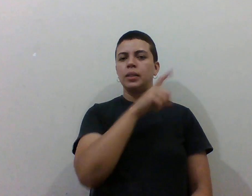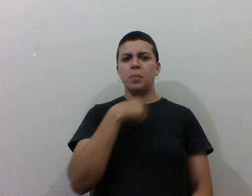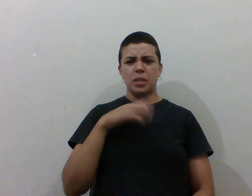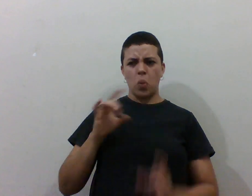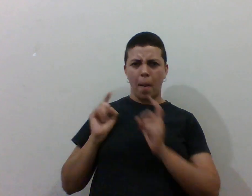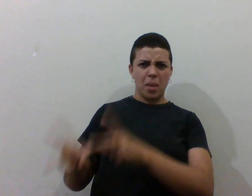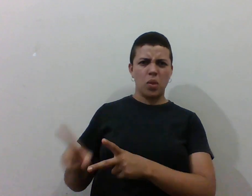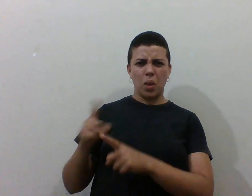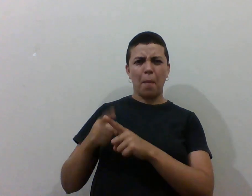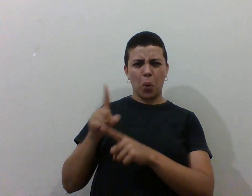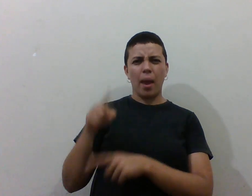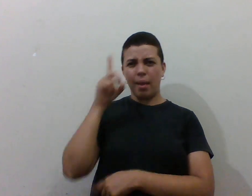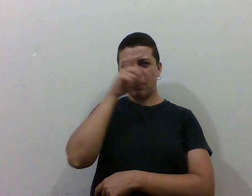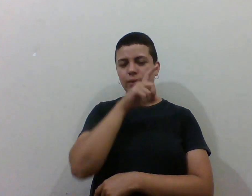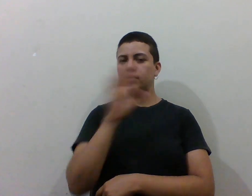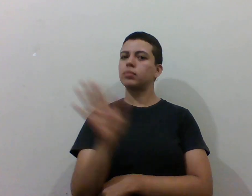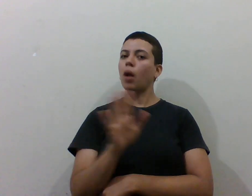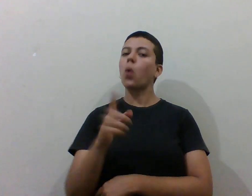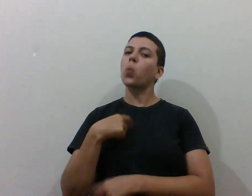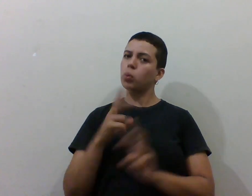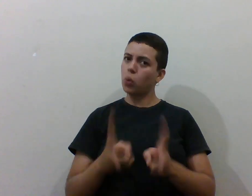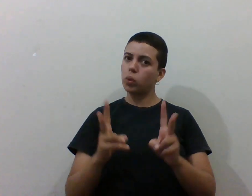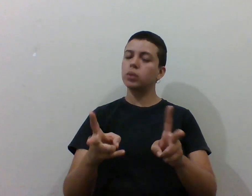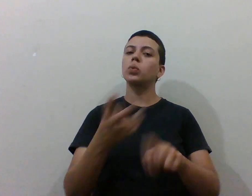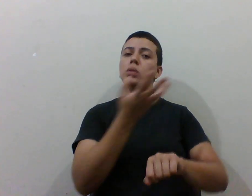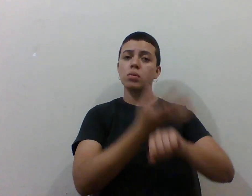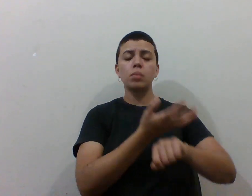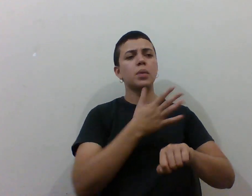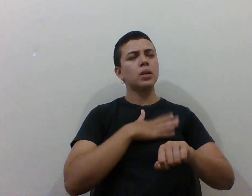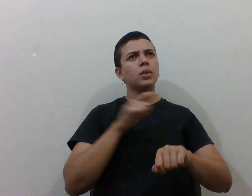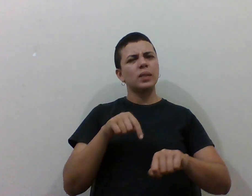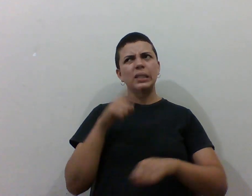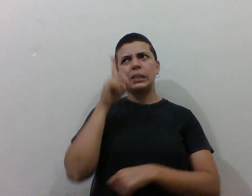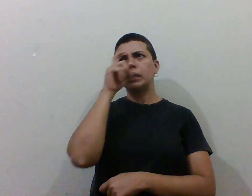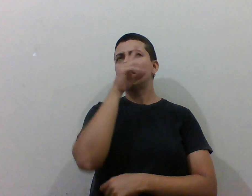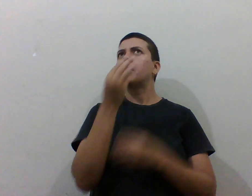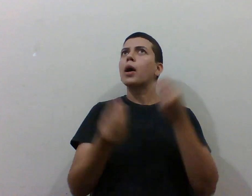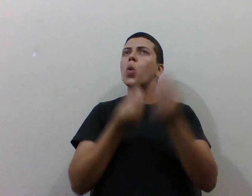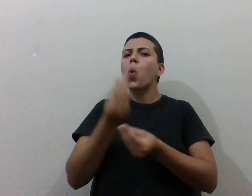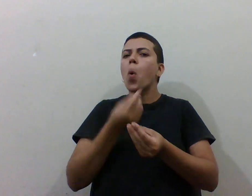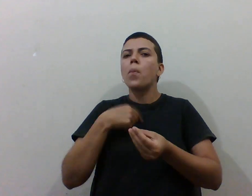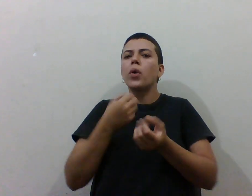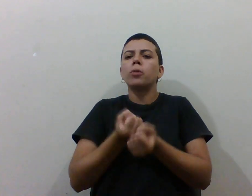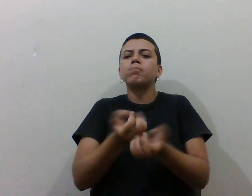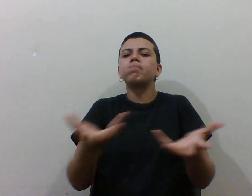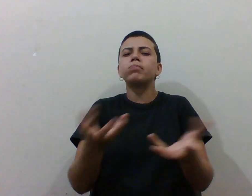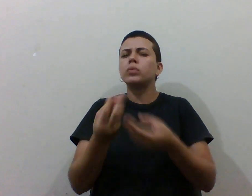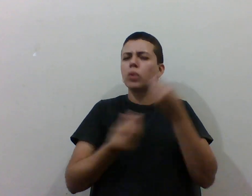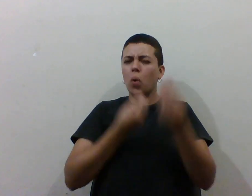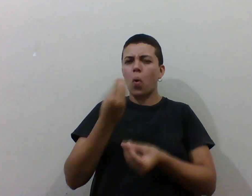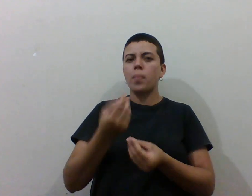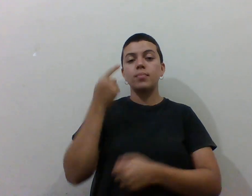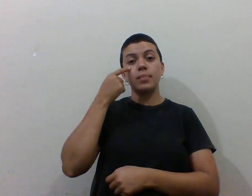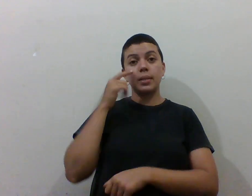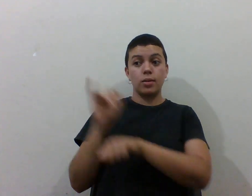esse dever de inserir-se na minha disciplina jamais a ideia é de dizer o seguinte como é que a gente pode se comportar